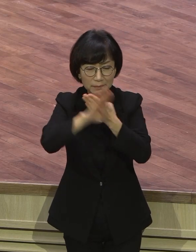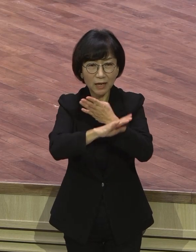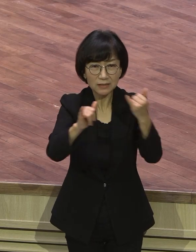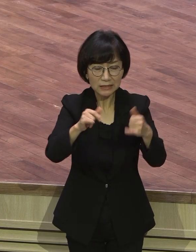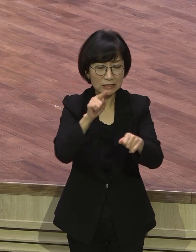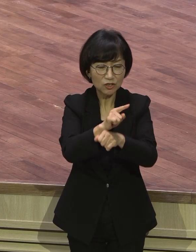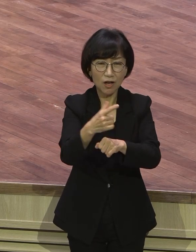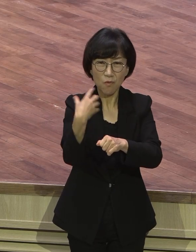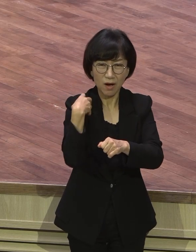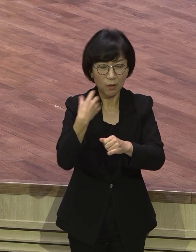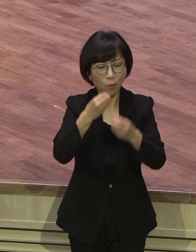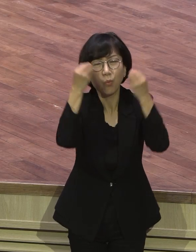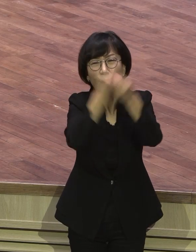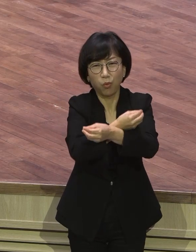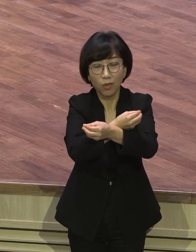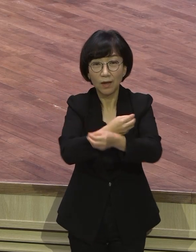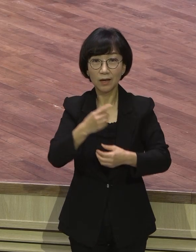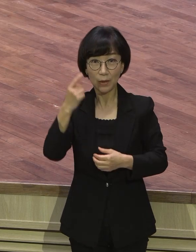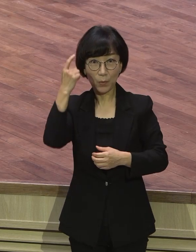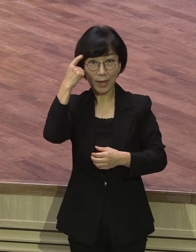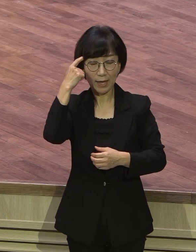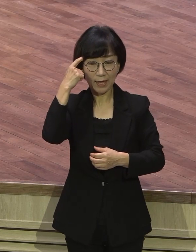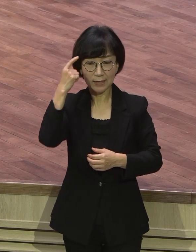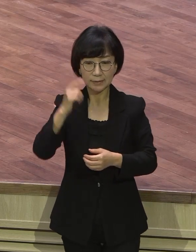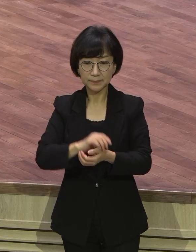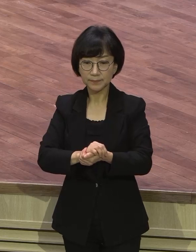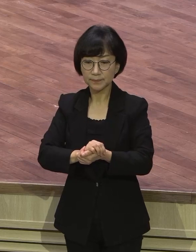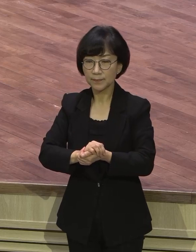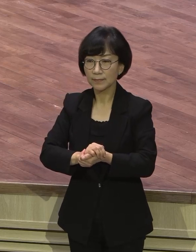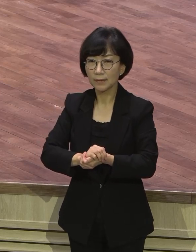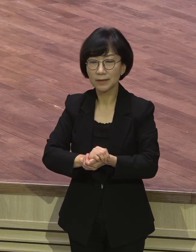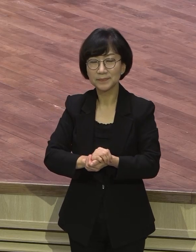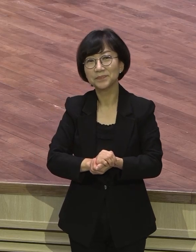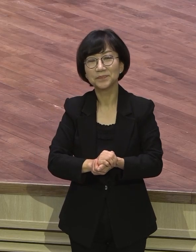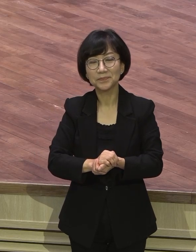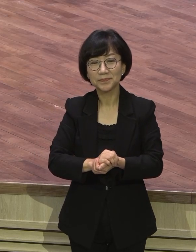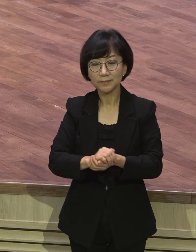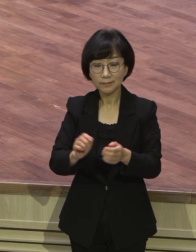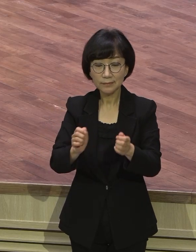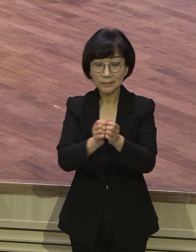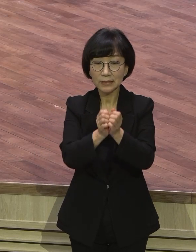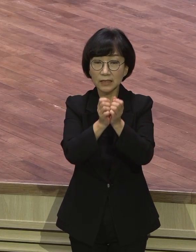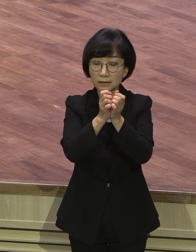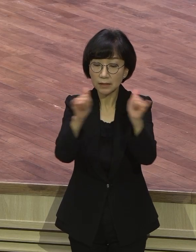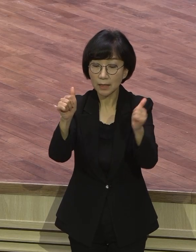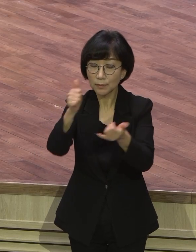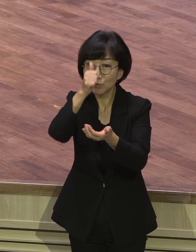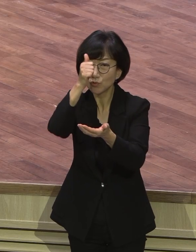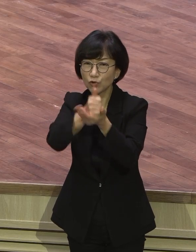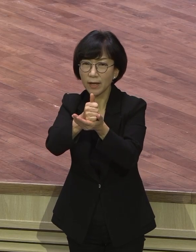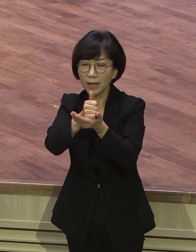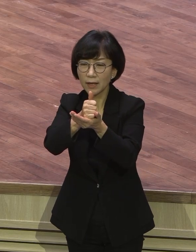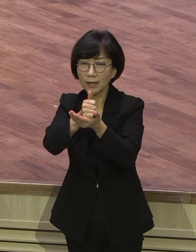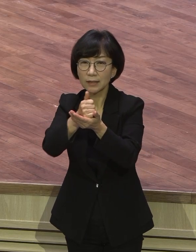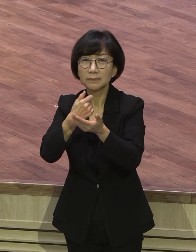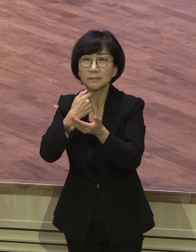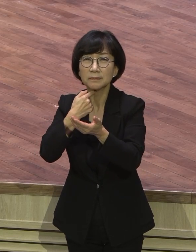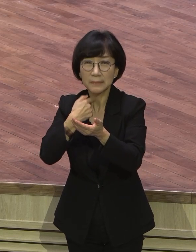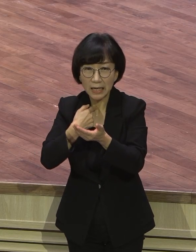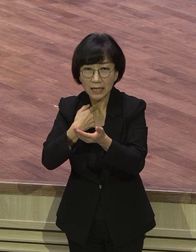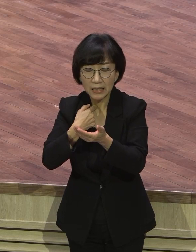어땠냐 구약성경 범죄한 인간 저주받은 이 운명이 율법 준수에 벗어날 수